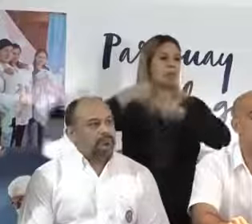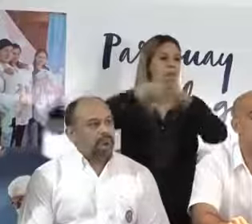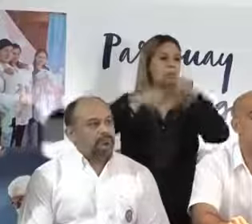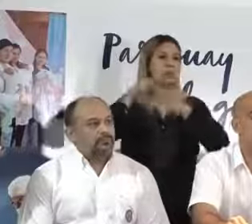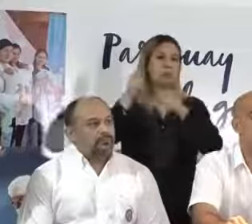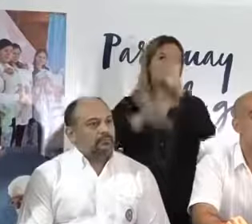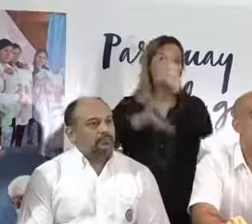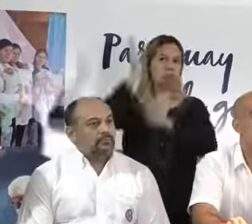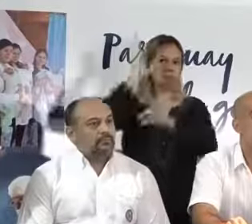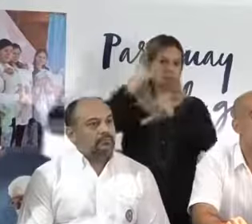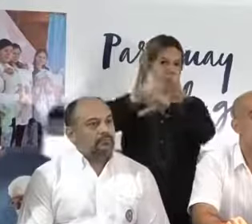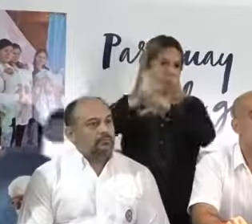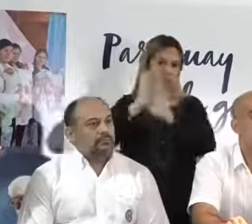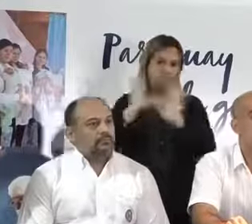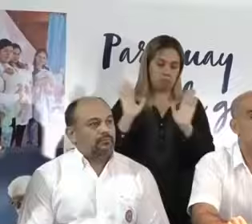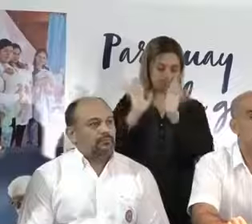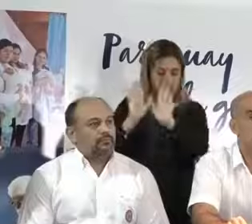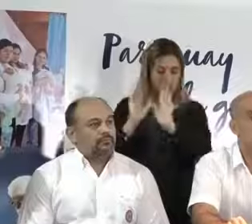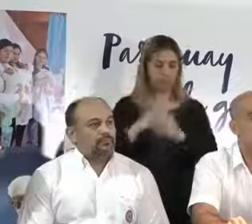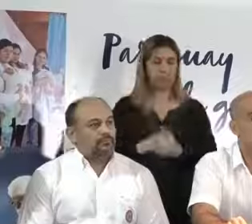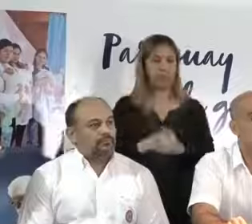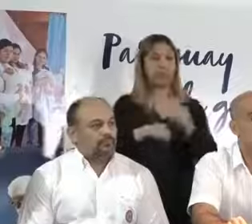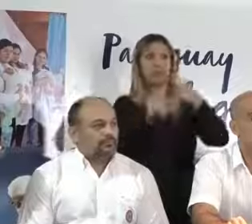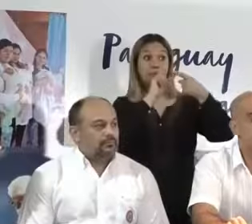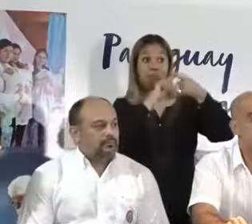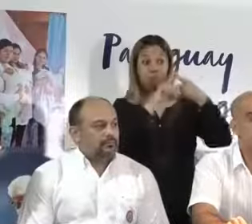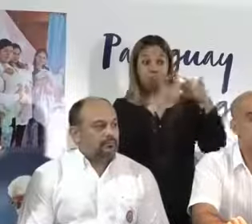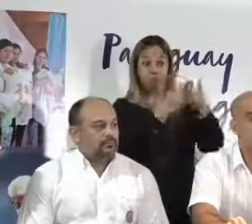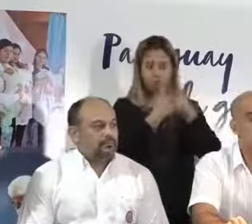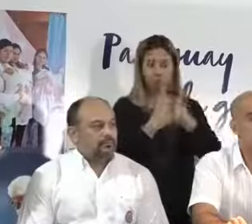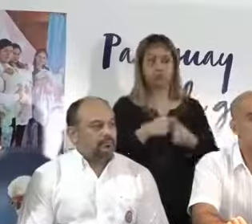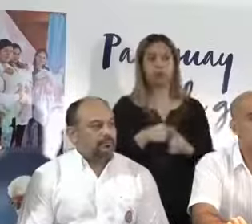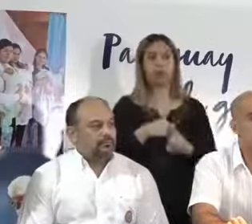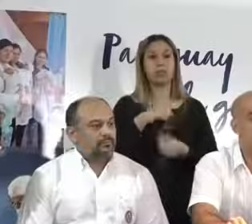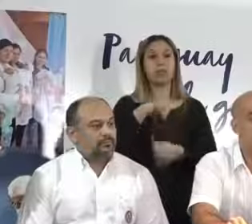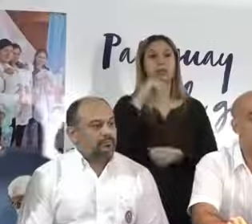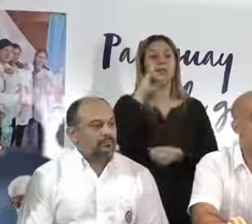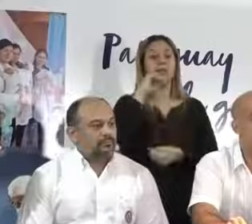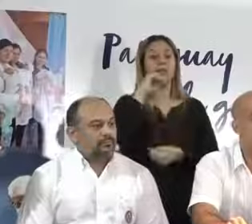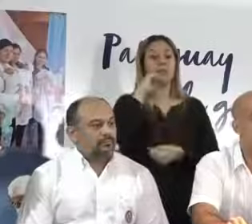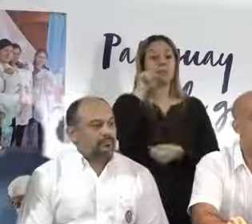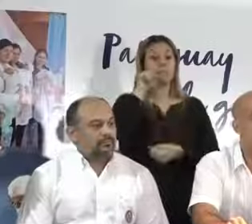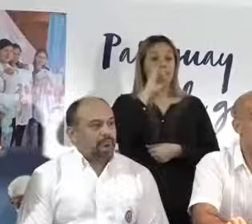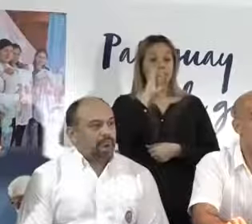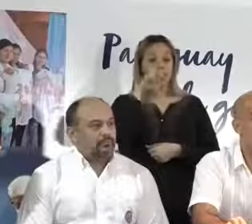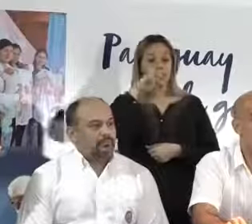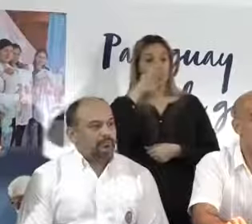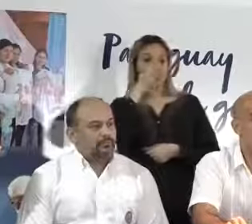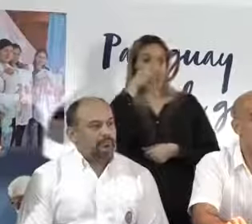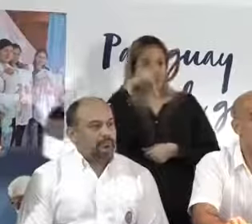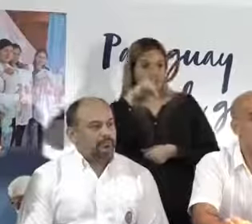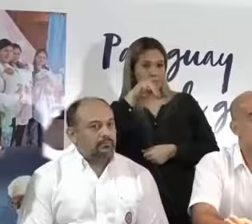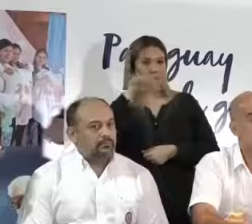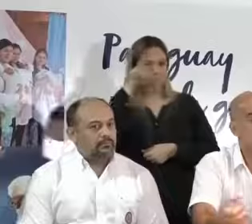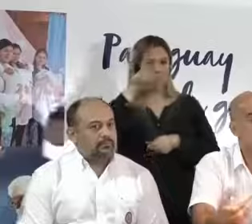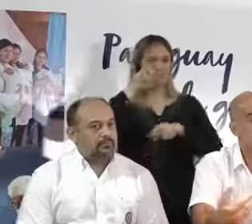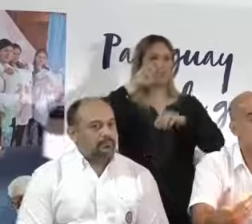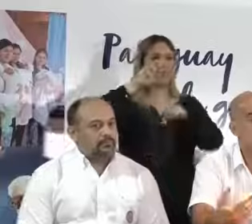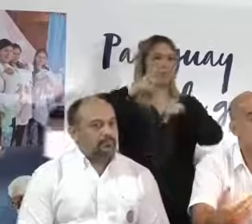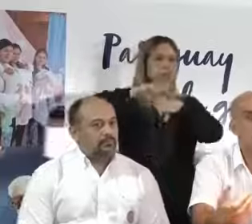al Ecuador. En el primer caso, el hospital de referencia es el Instituto Nacional de Enfermedades Respiratorias, el INERAM. Esto